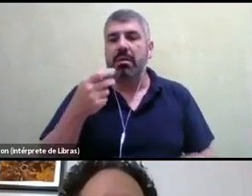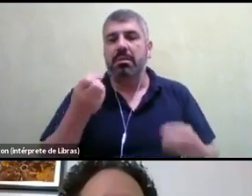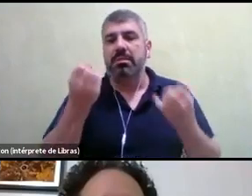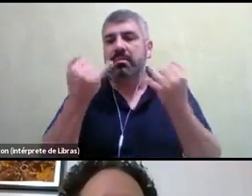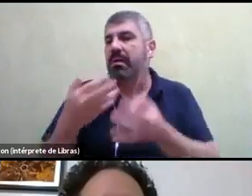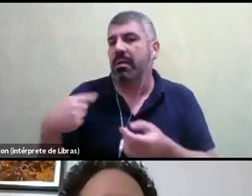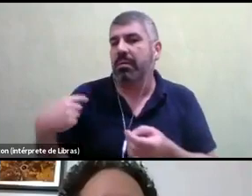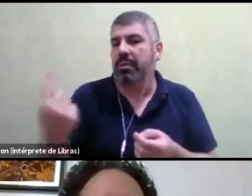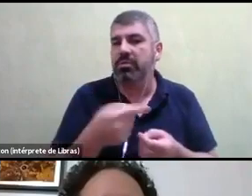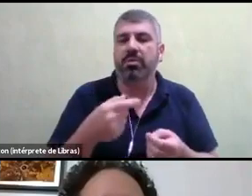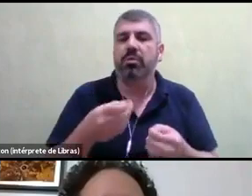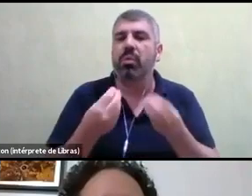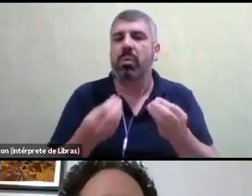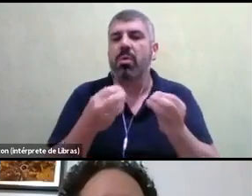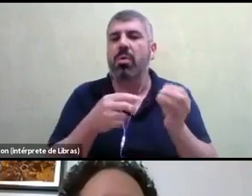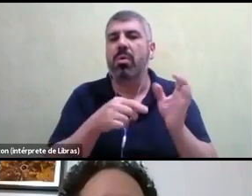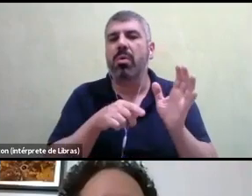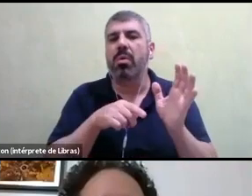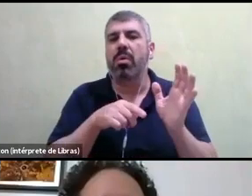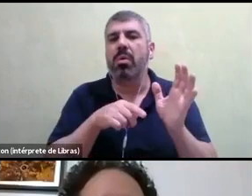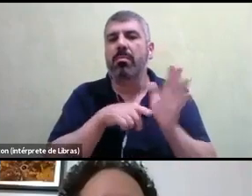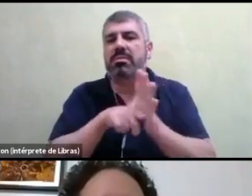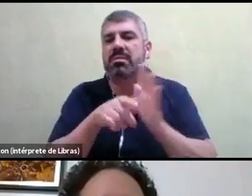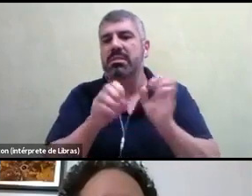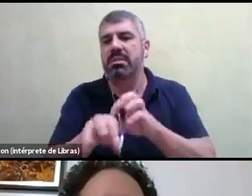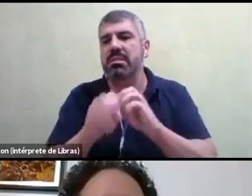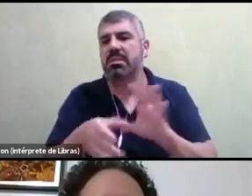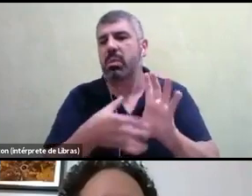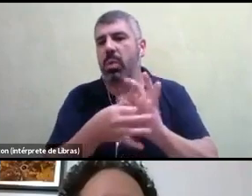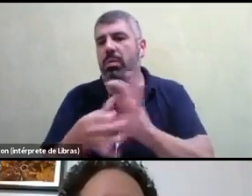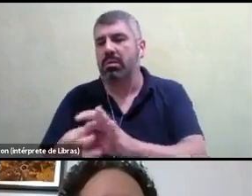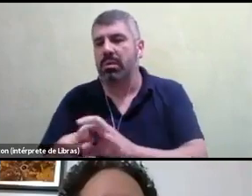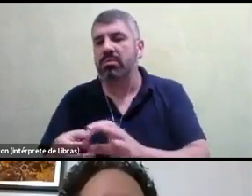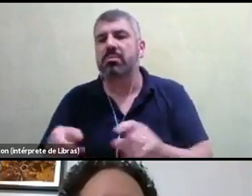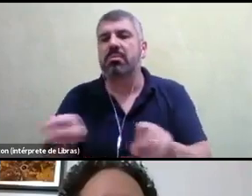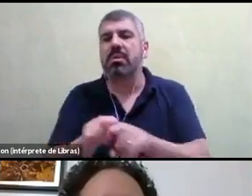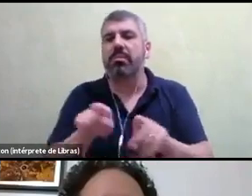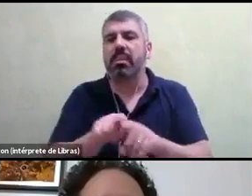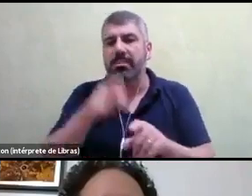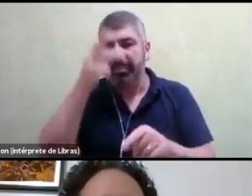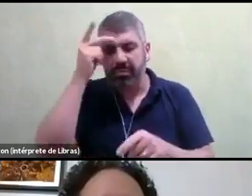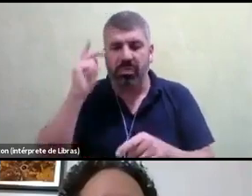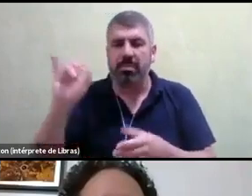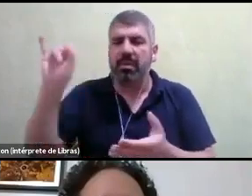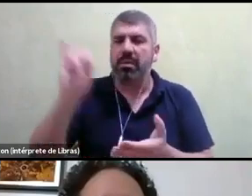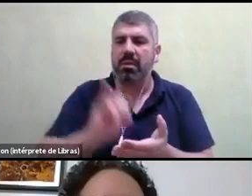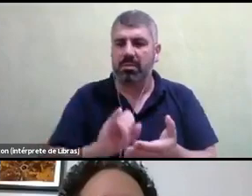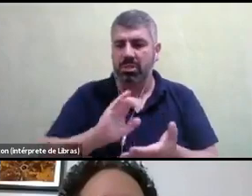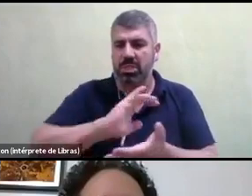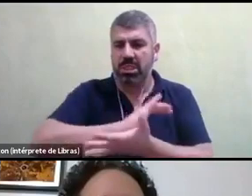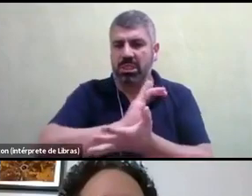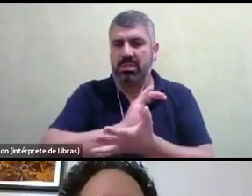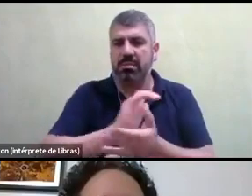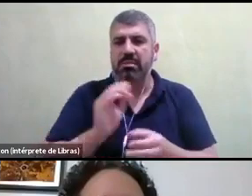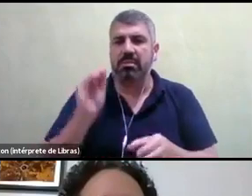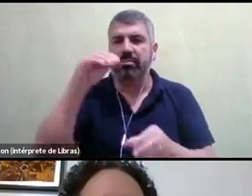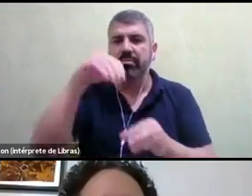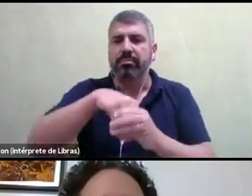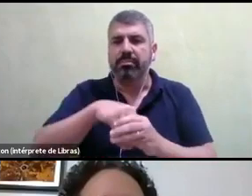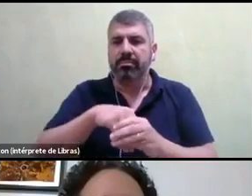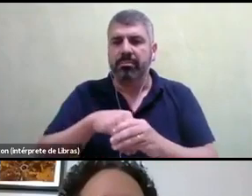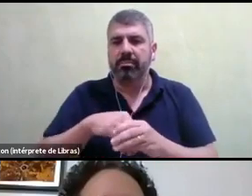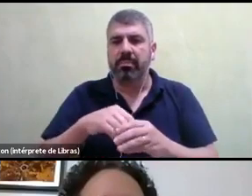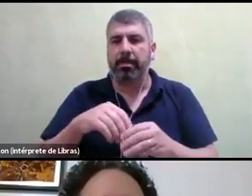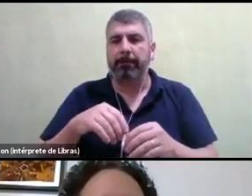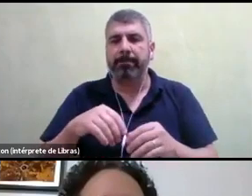e de ensino e como a educação bilíngue de imigrantes de crise compôs a sugestão para o documento das diretrizes nacionais